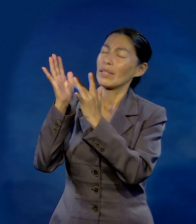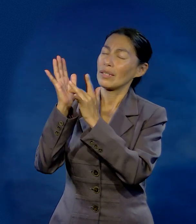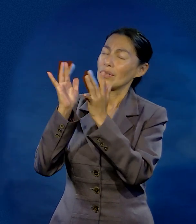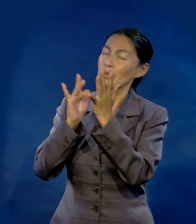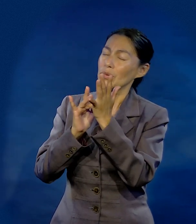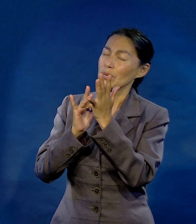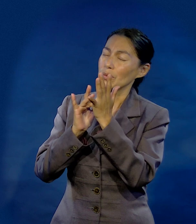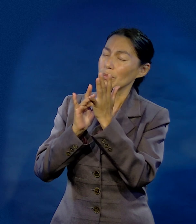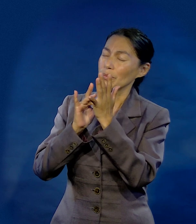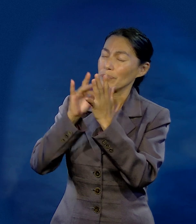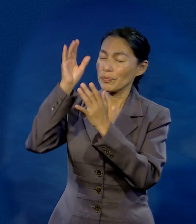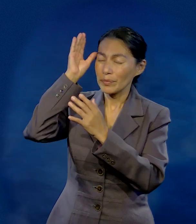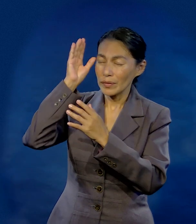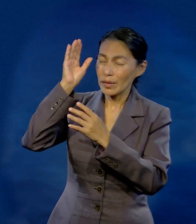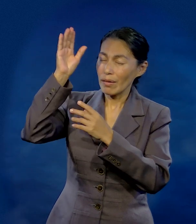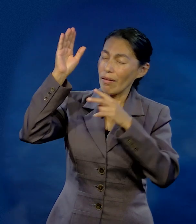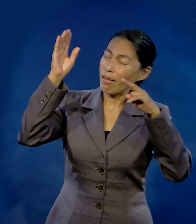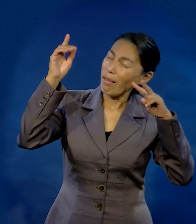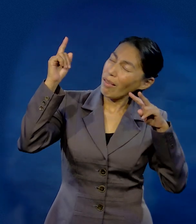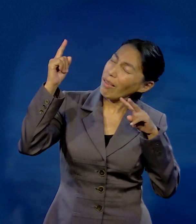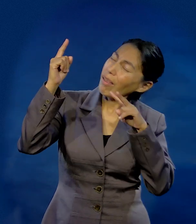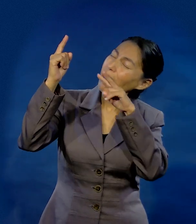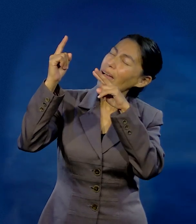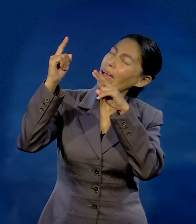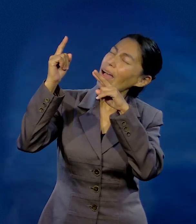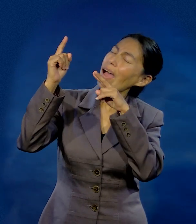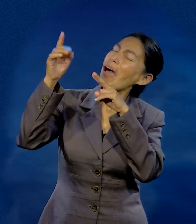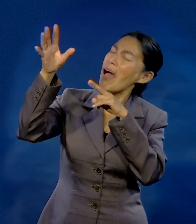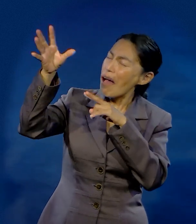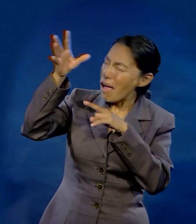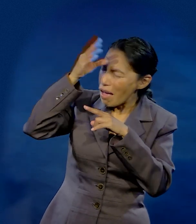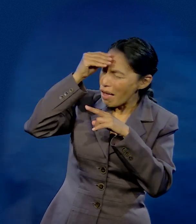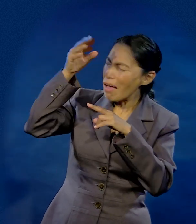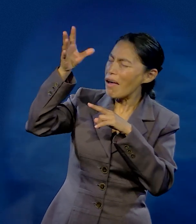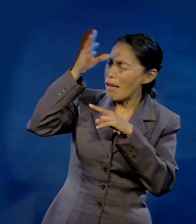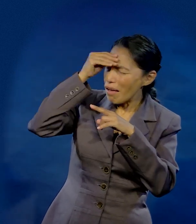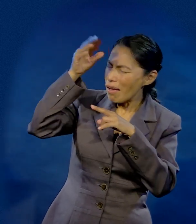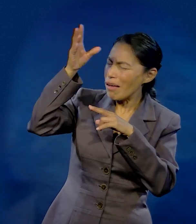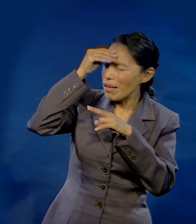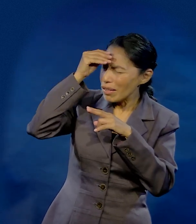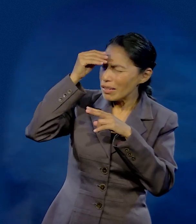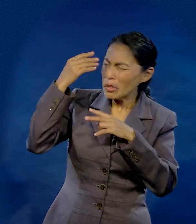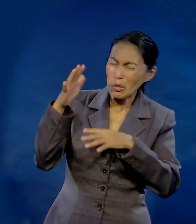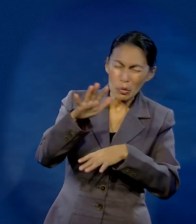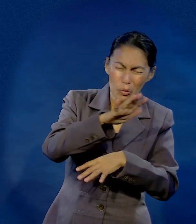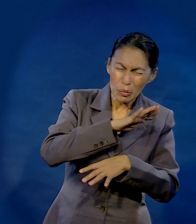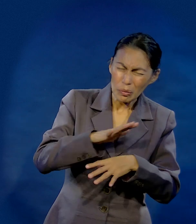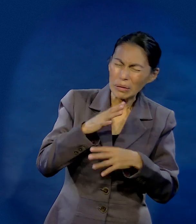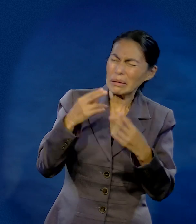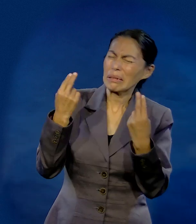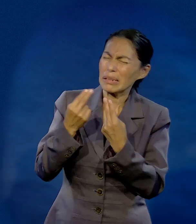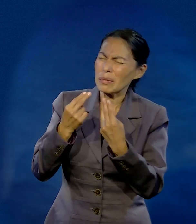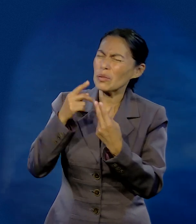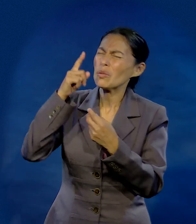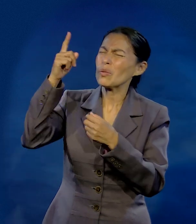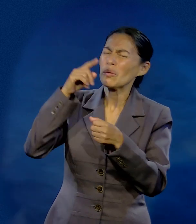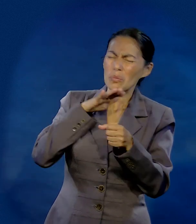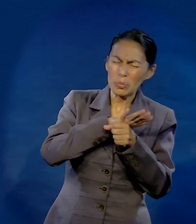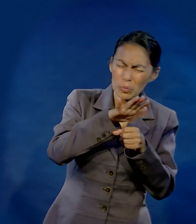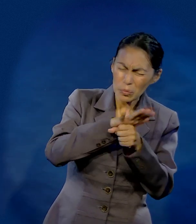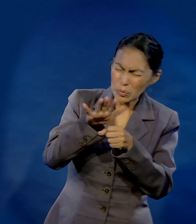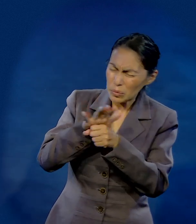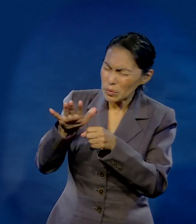les hables por favor señor levanta a Jesucristo entre nosotros y el mensaje que tú tienes para cada